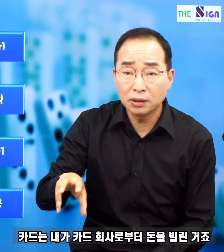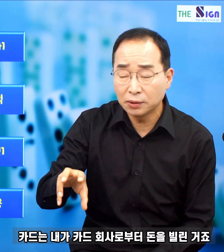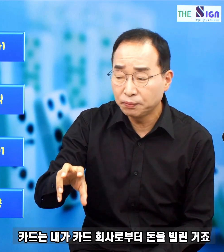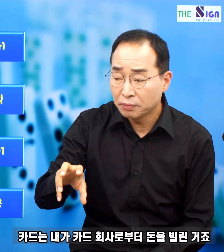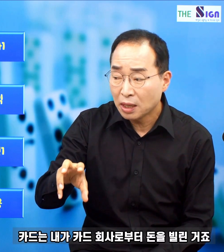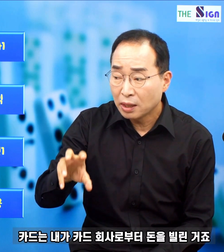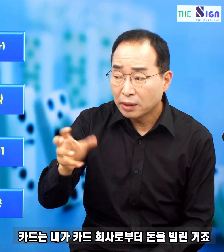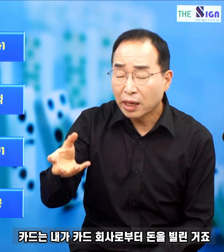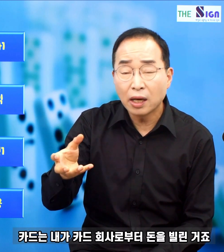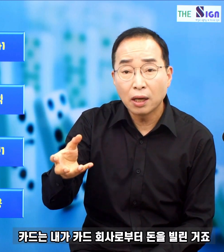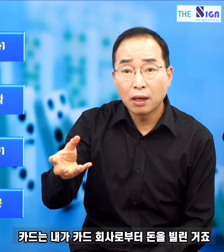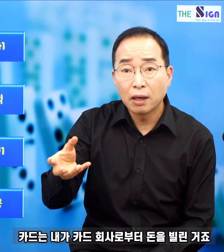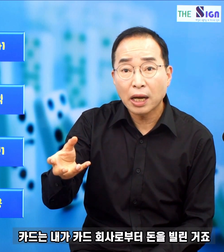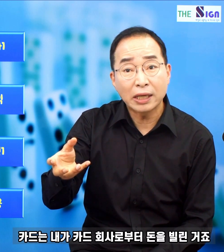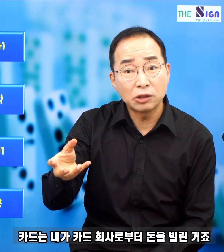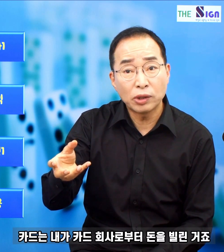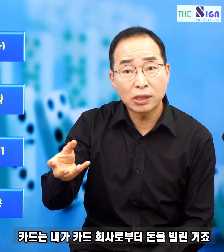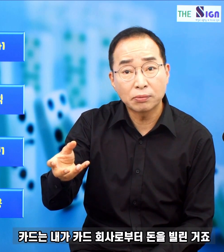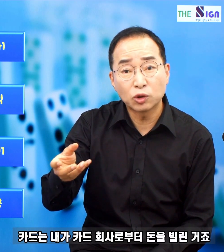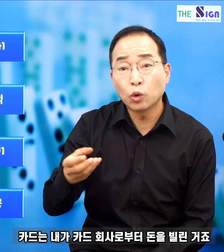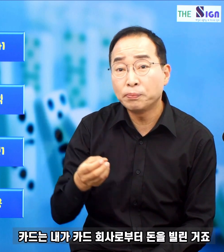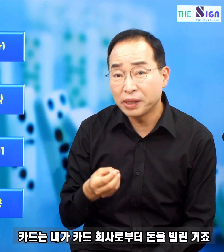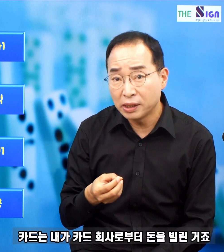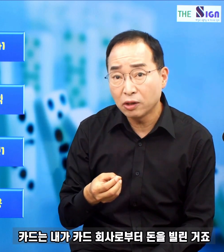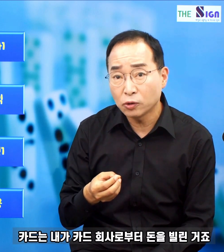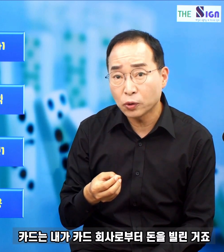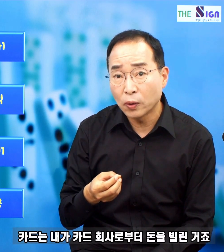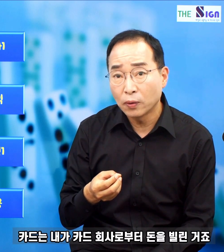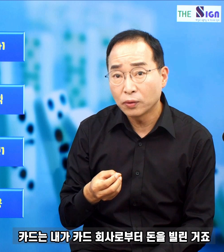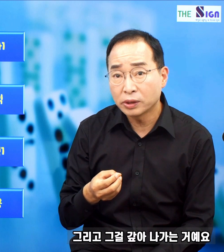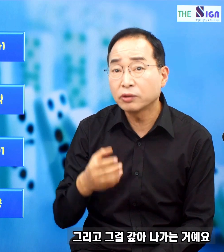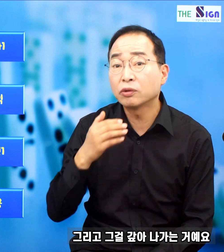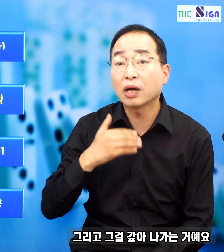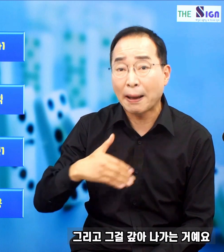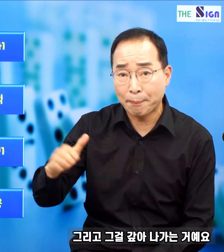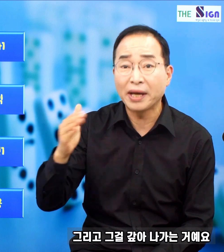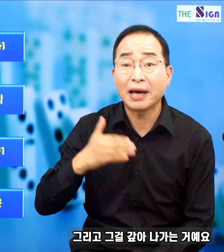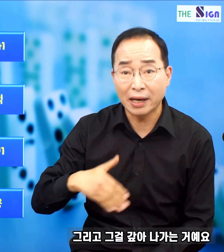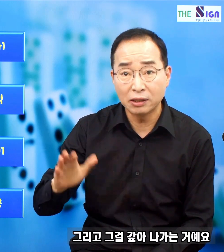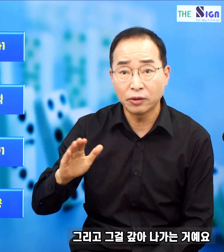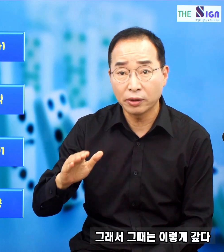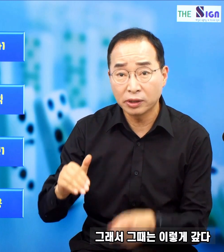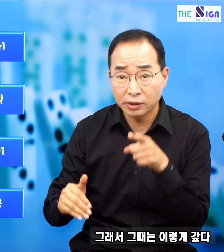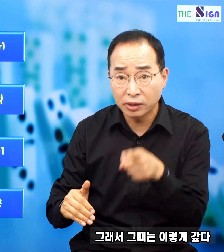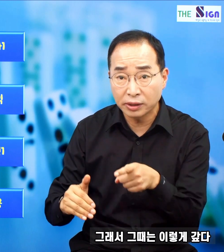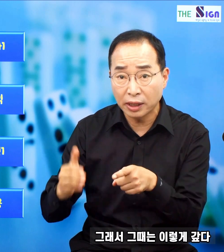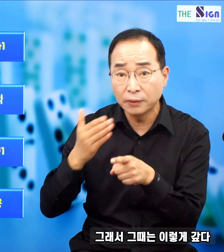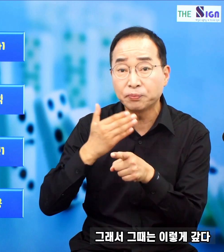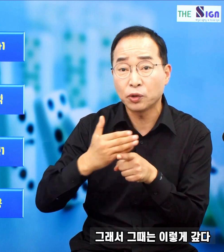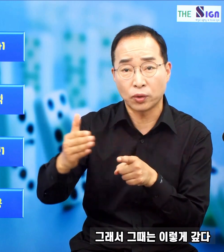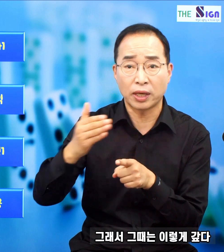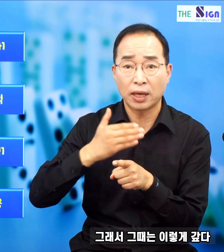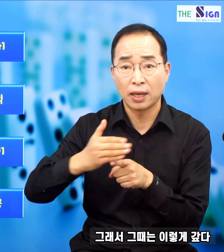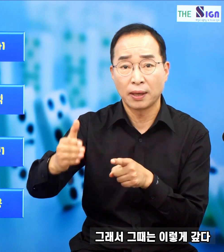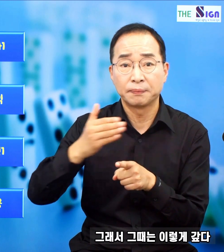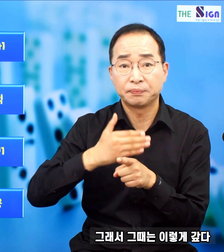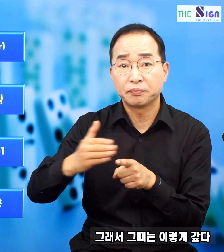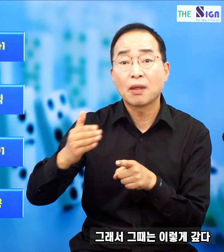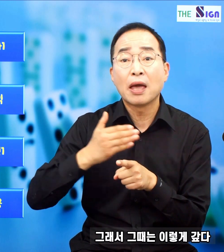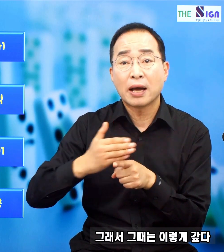카드는 내가 카드 회사로부터 돈을 빌린 거죠. 그리고 그걸 갚아 나가는 거예요. 그래서 그때는 이렇게